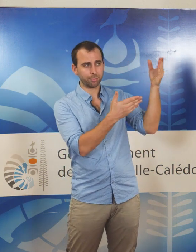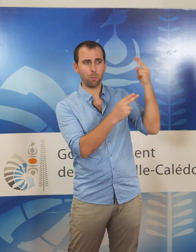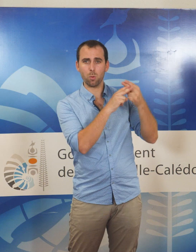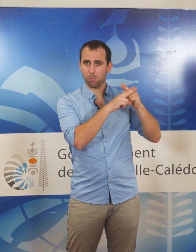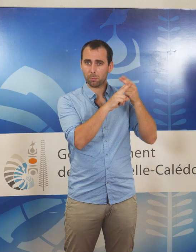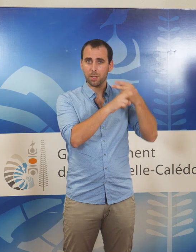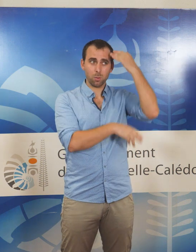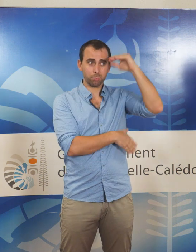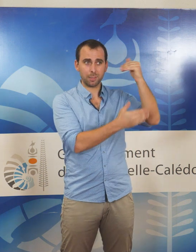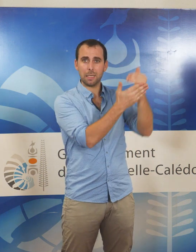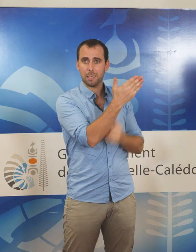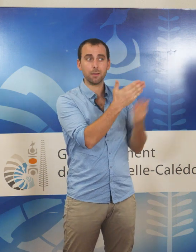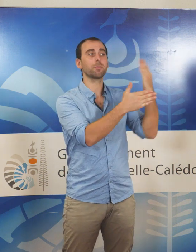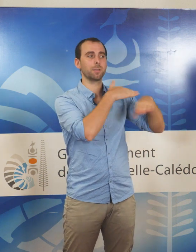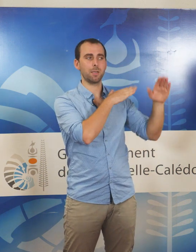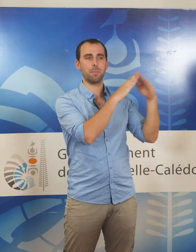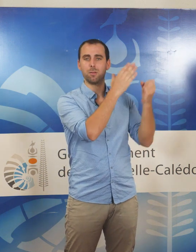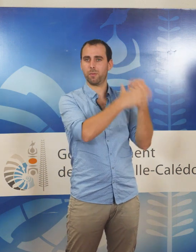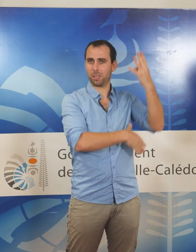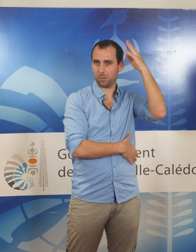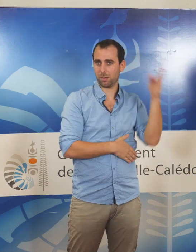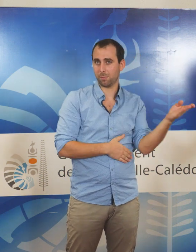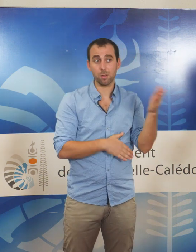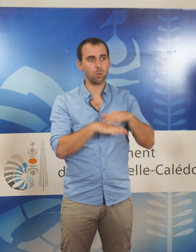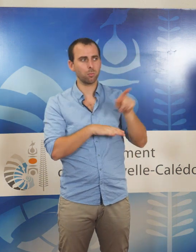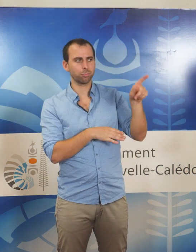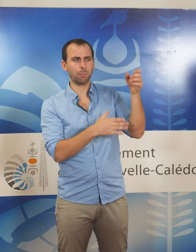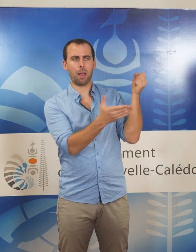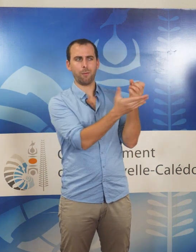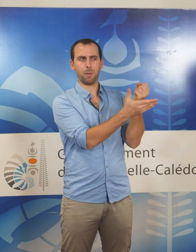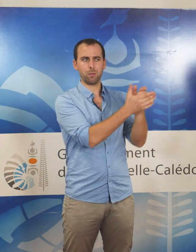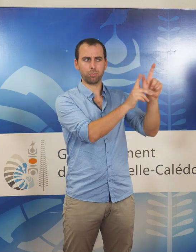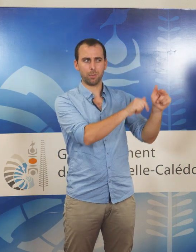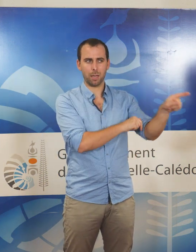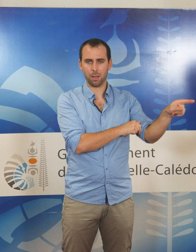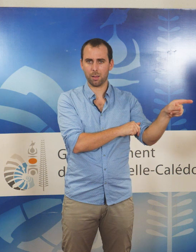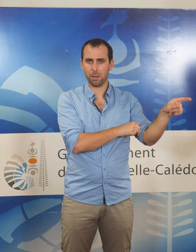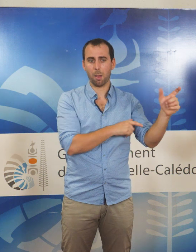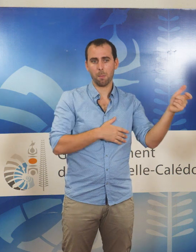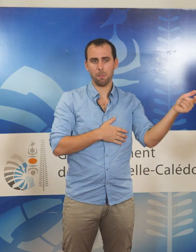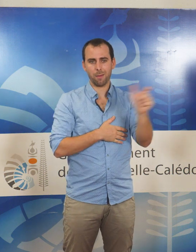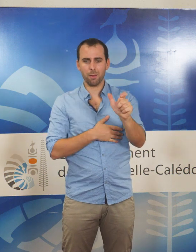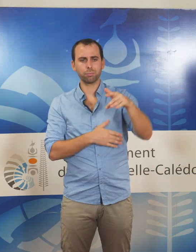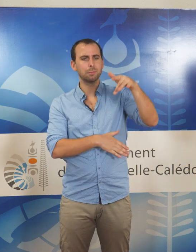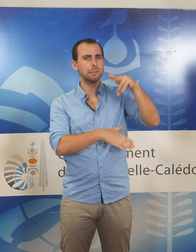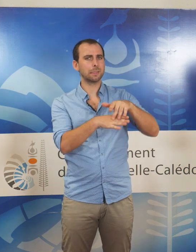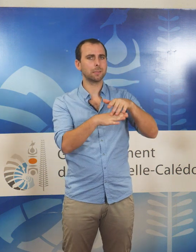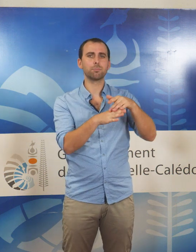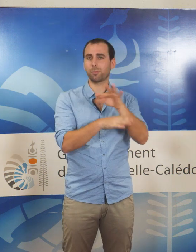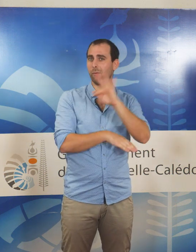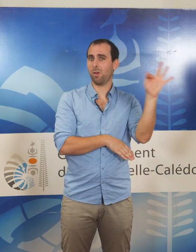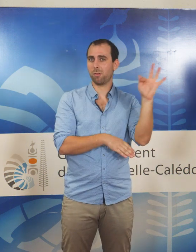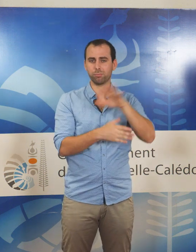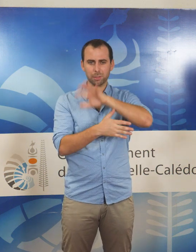ce que nous avons besoin, donc les informations arrivent, par exemple, à la Maison de la Nouvelle-Calédonie, sur le site au niveau national avec le questionnaire. Il y a certains